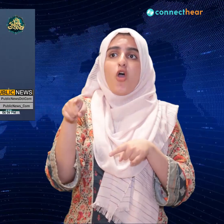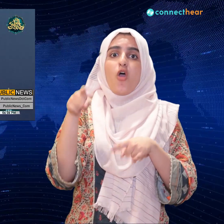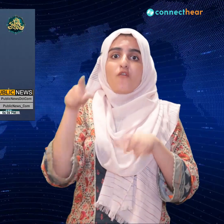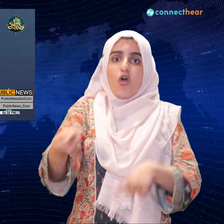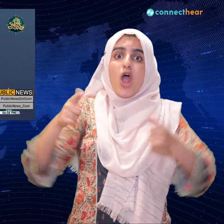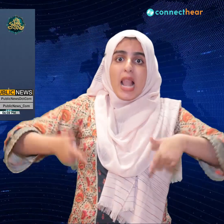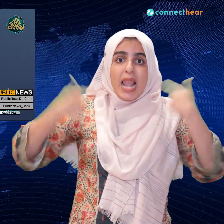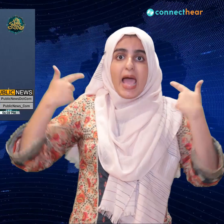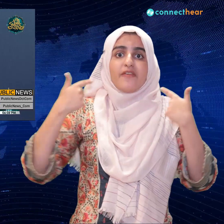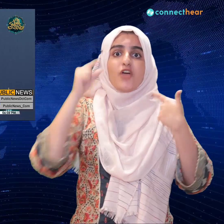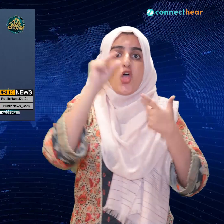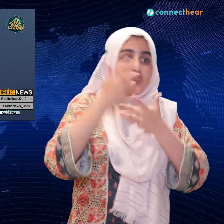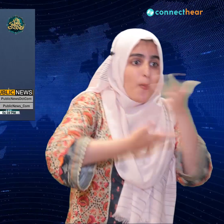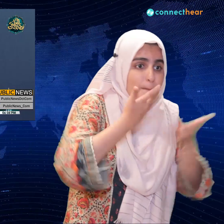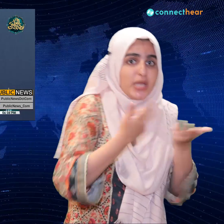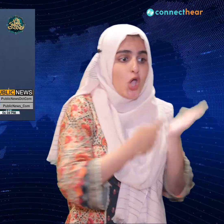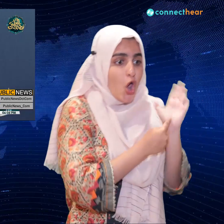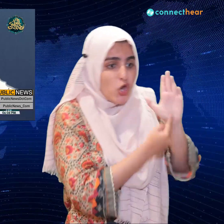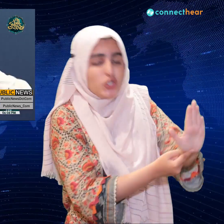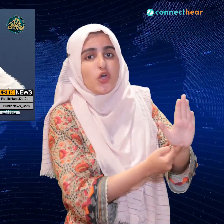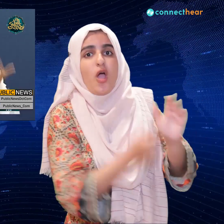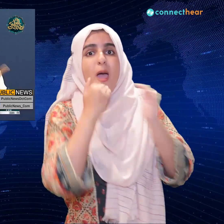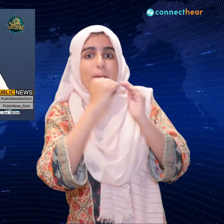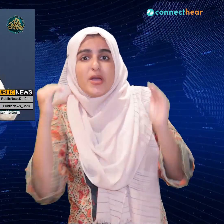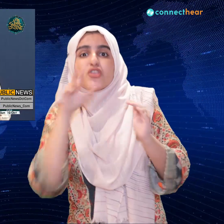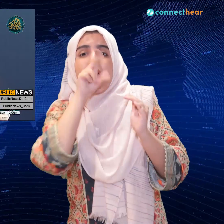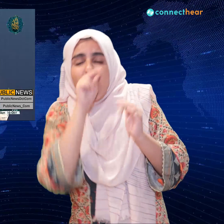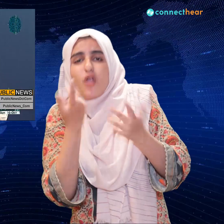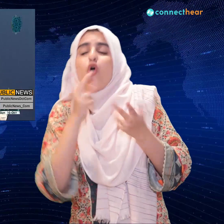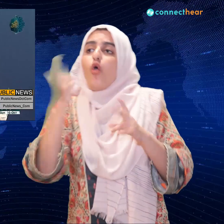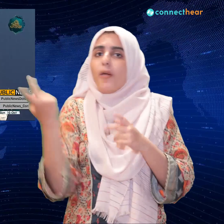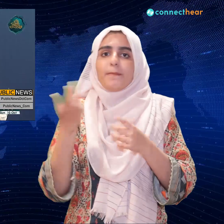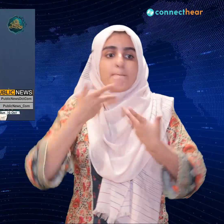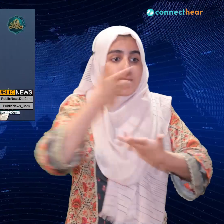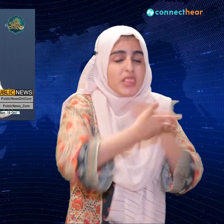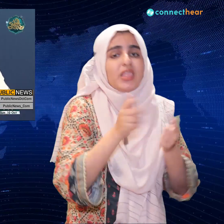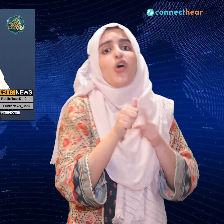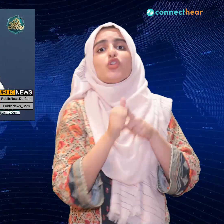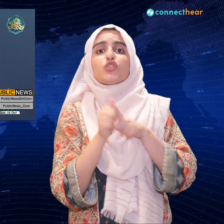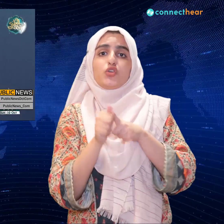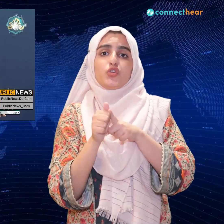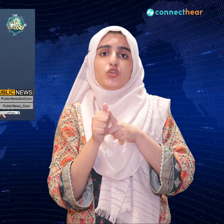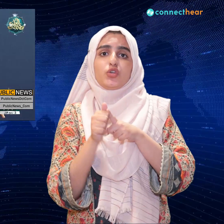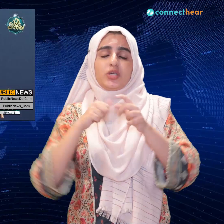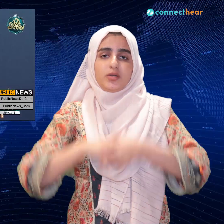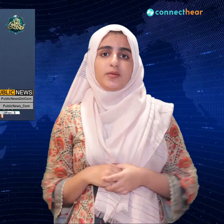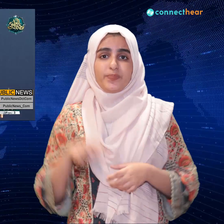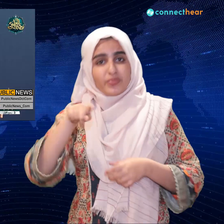ہے اس کو صحیح معنی میں بچوں کی زبان میں آپ وہ تو بتا سکتے ہیں. تو اس کے